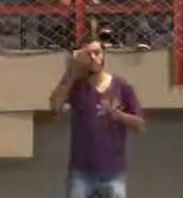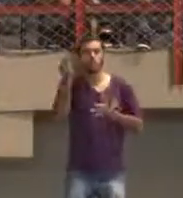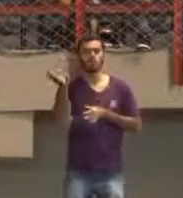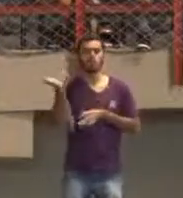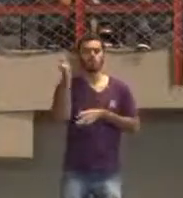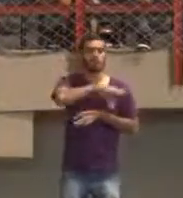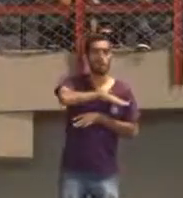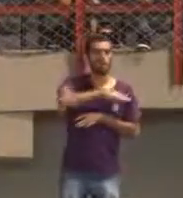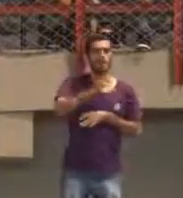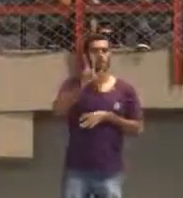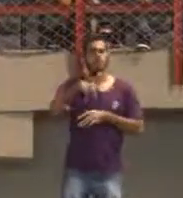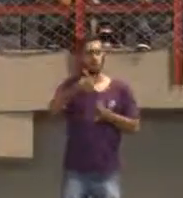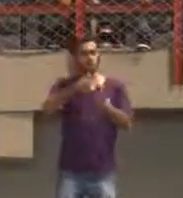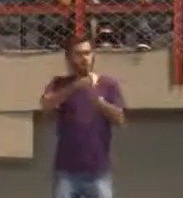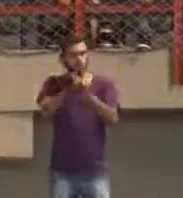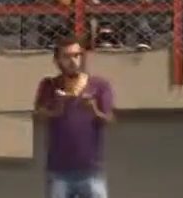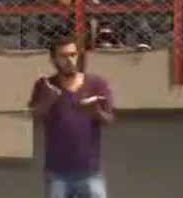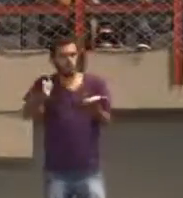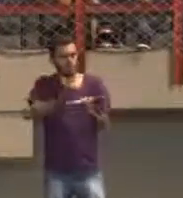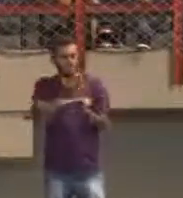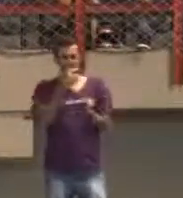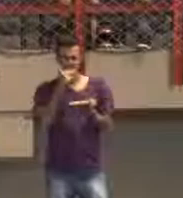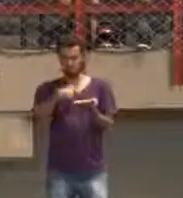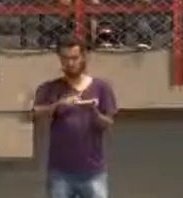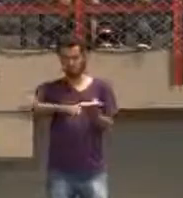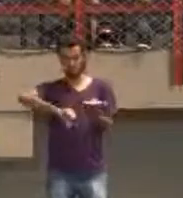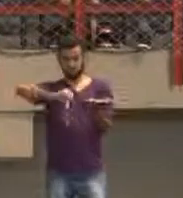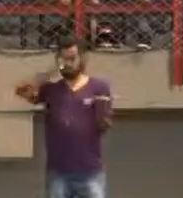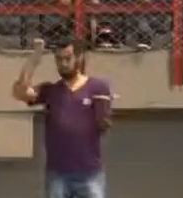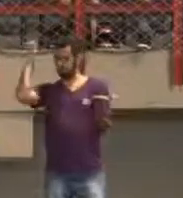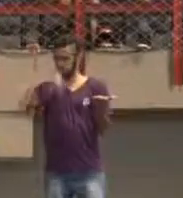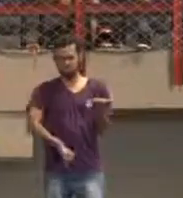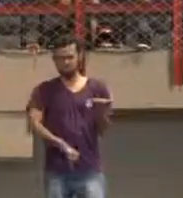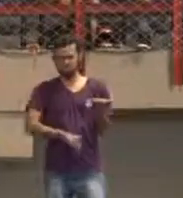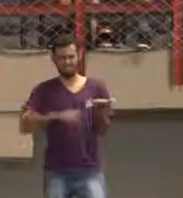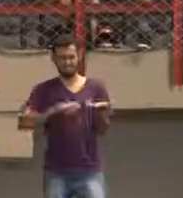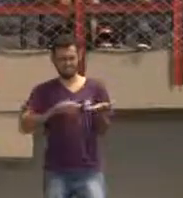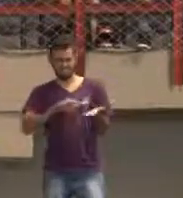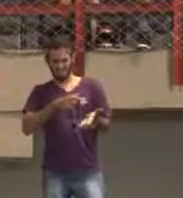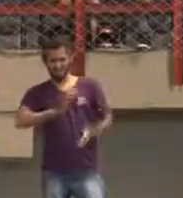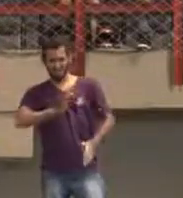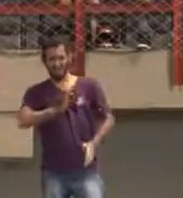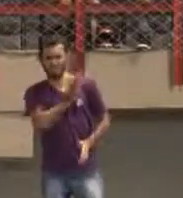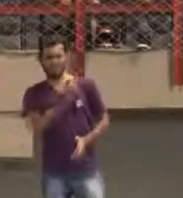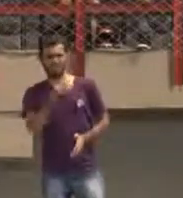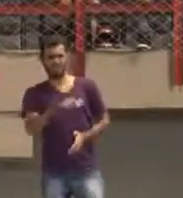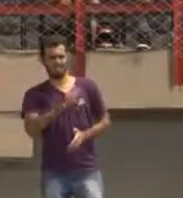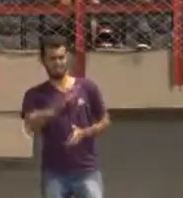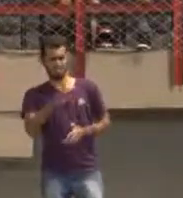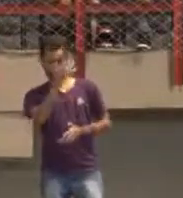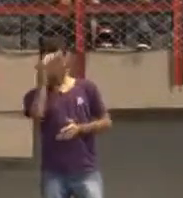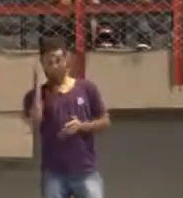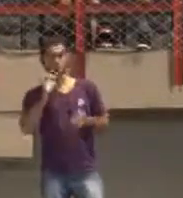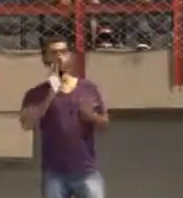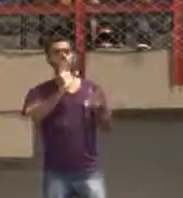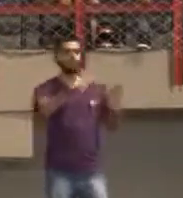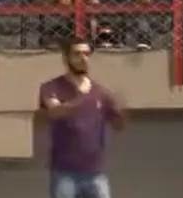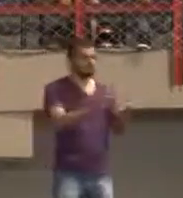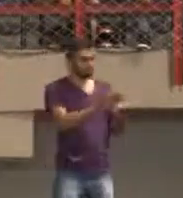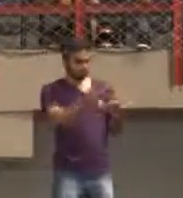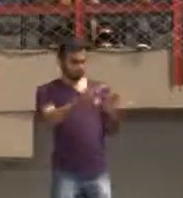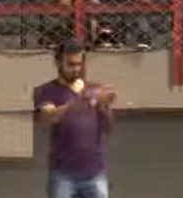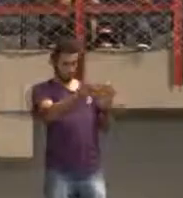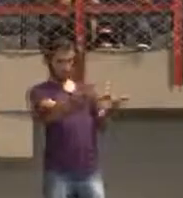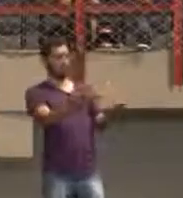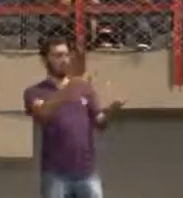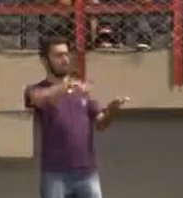tão decadente, tão, sei lá, desgraçado de um jeito, que a pessoa lê, se ela tiver propensão a